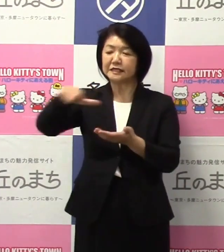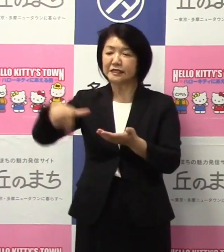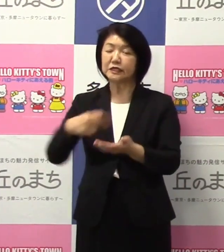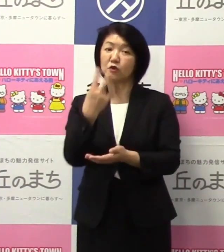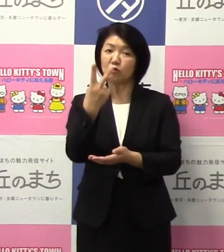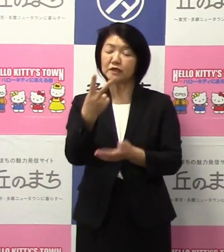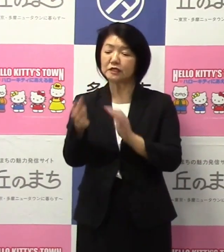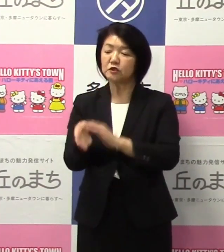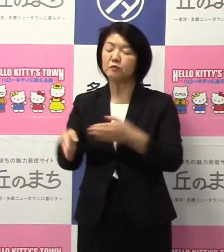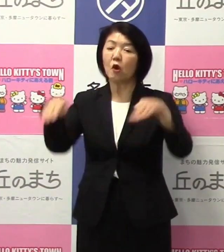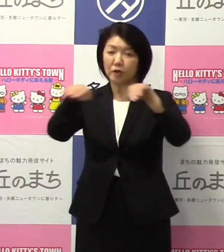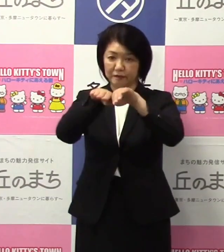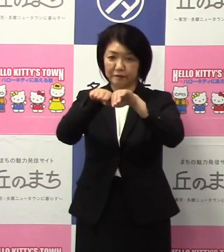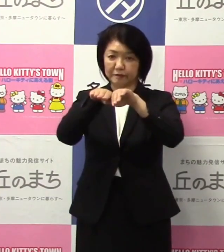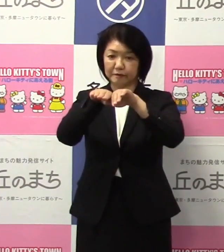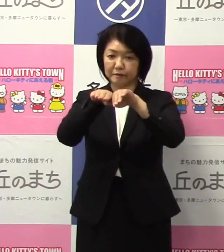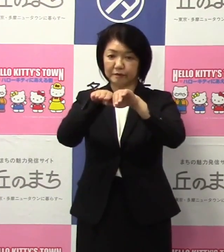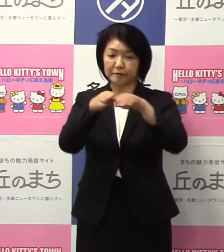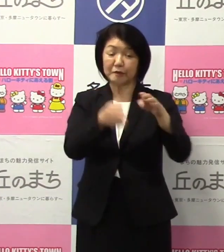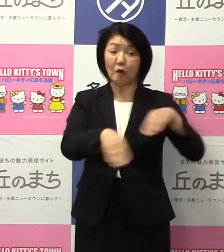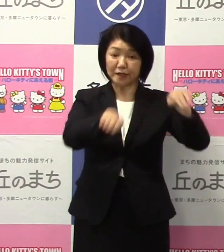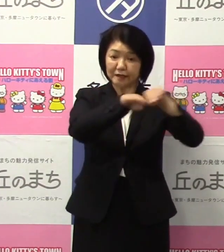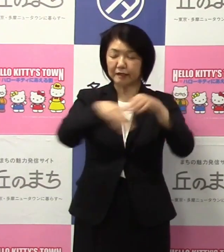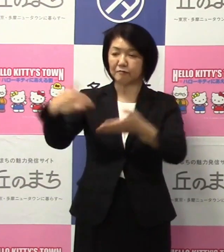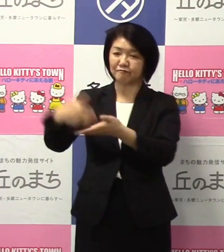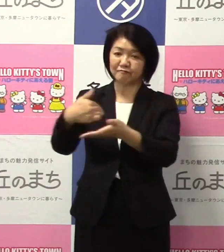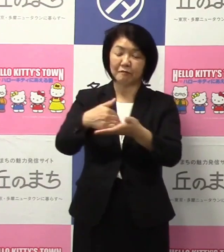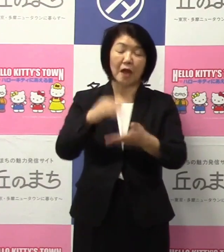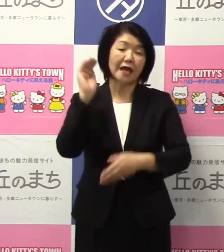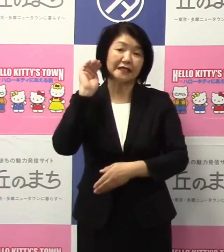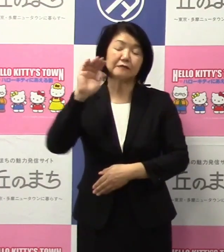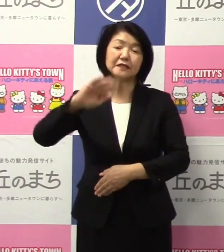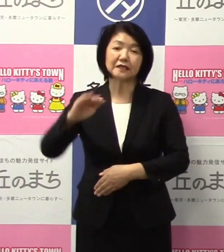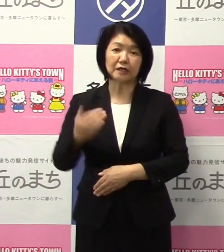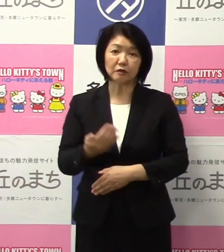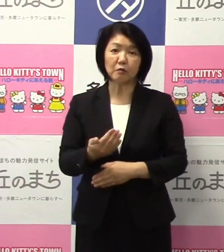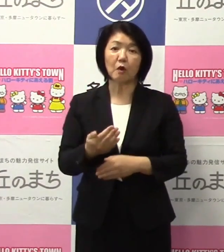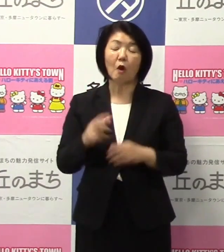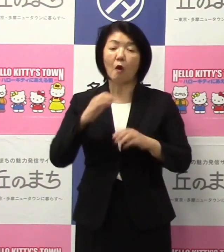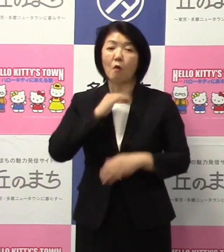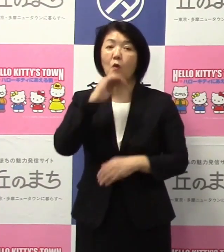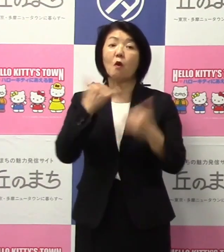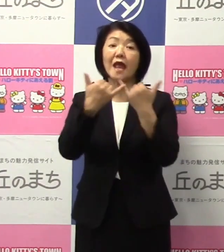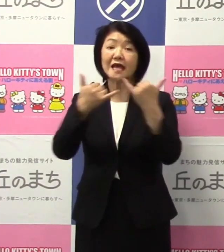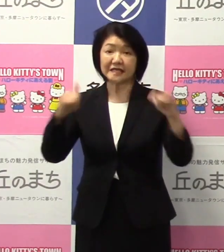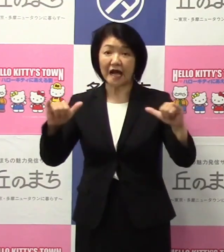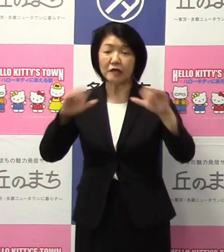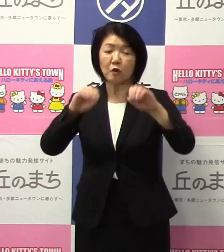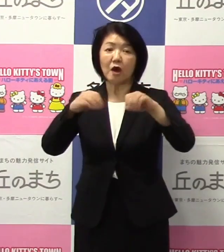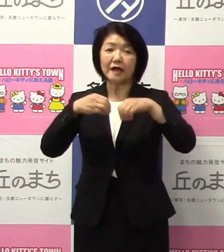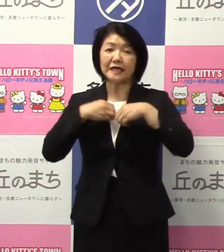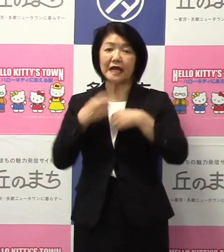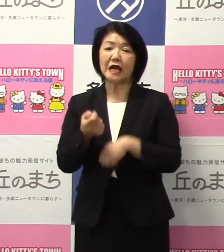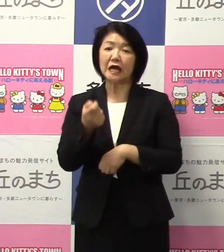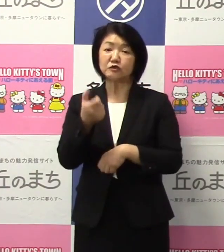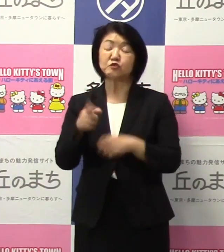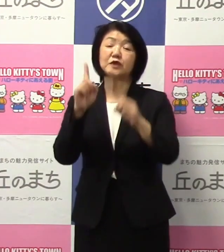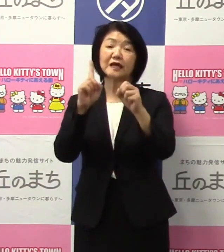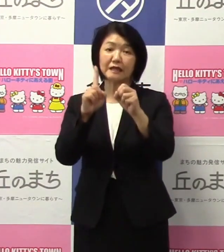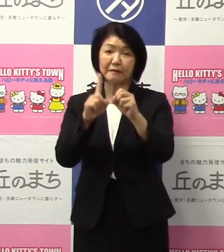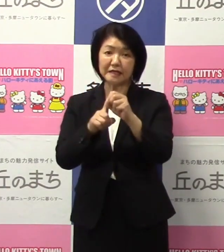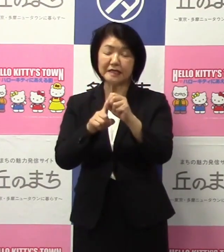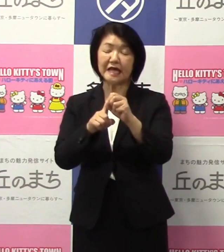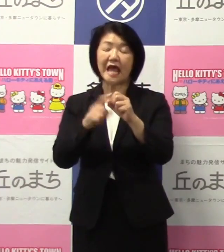つの病院から伺った話を紹介しましたが、高齢者の罹患が少ないため人工呼吸器